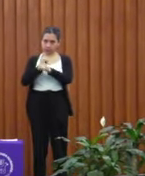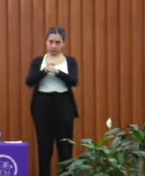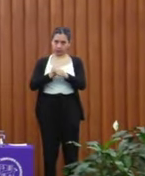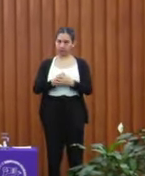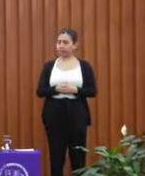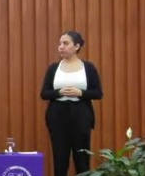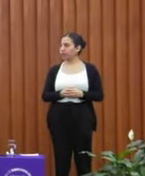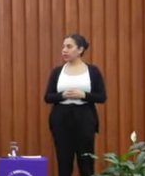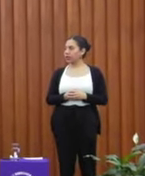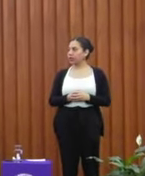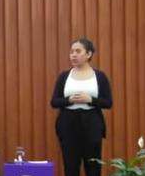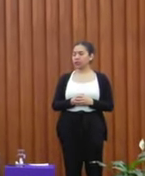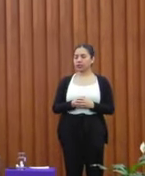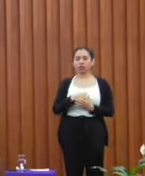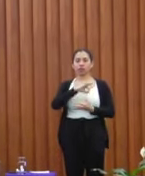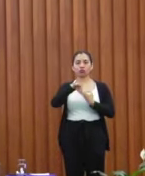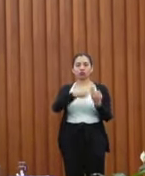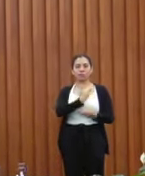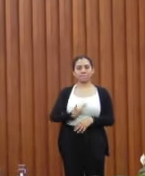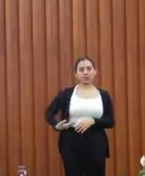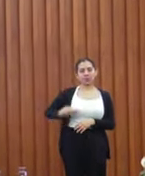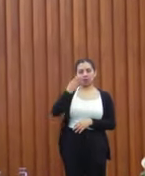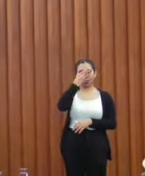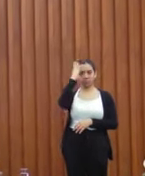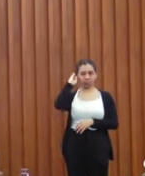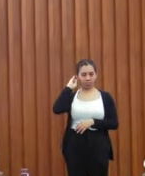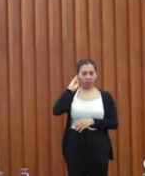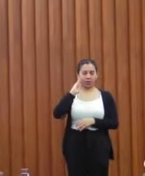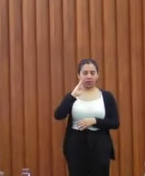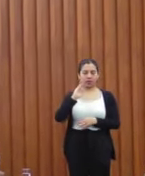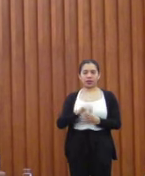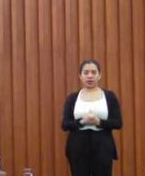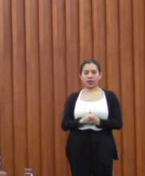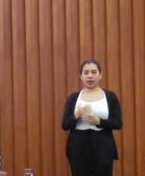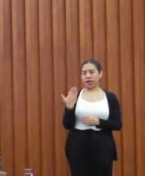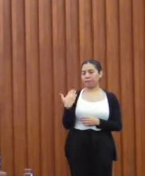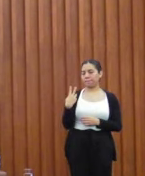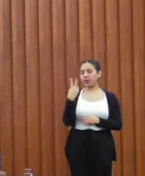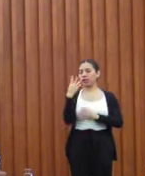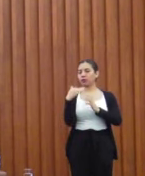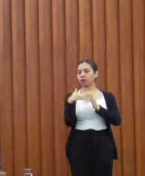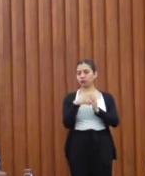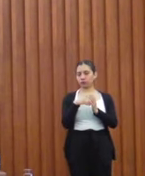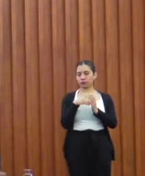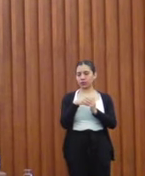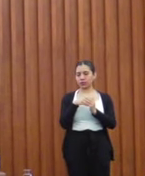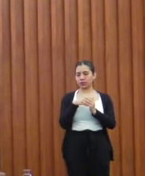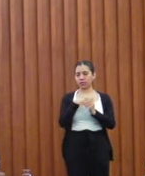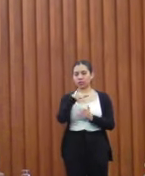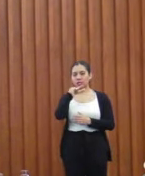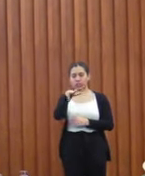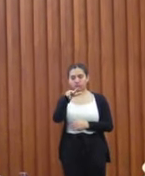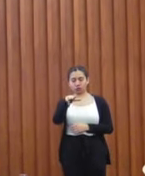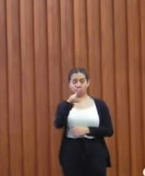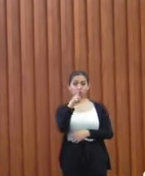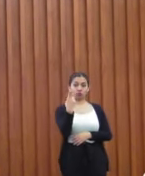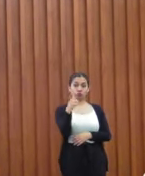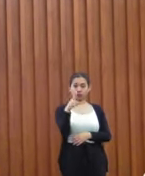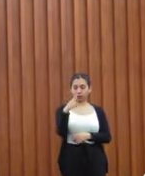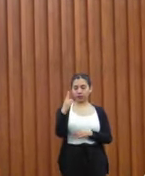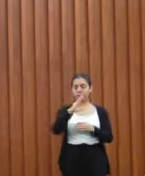de todo el sexenio pasado, de toda la administración pasada, que culminó, como ustedes saben, en noviembre, 30 de noviembre de